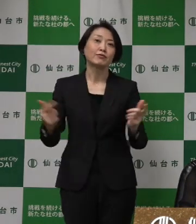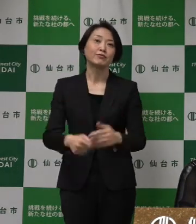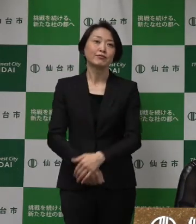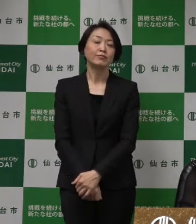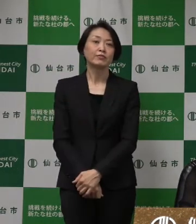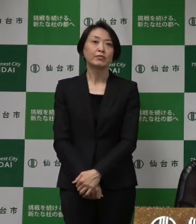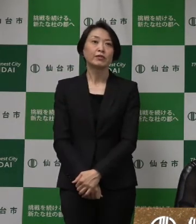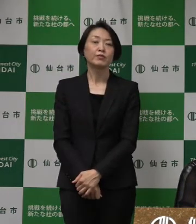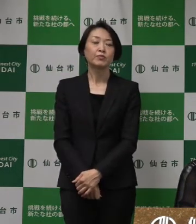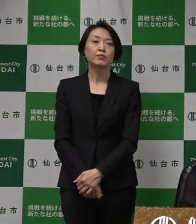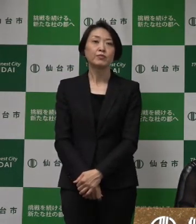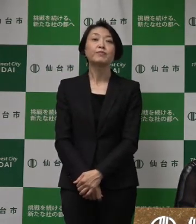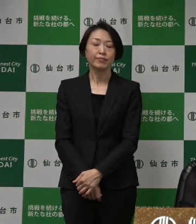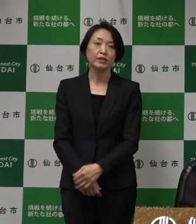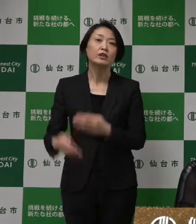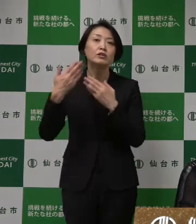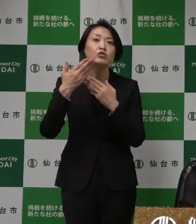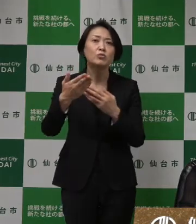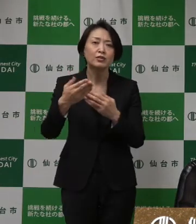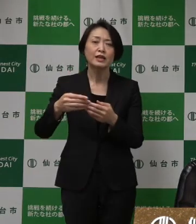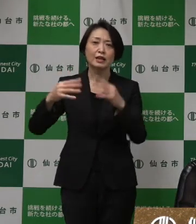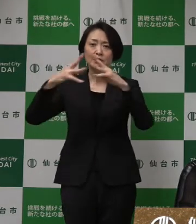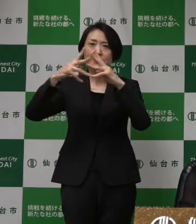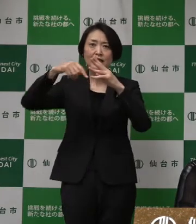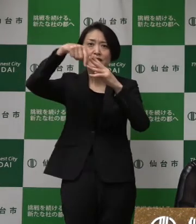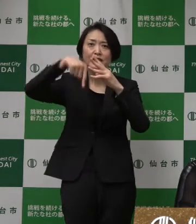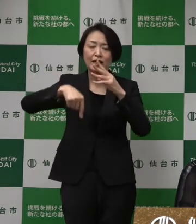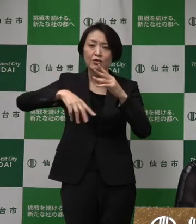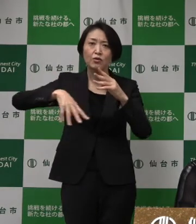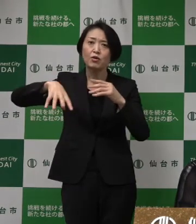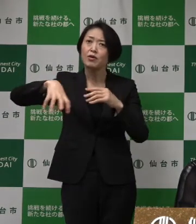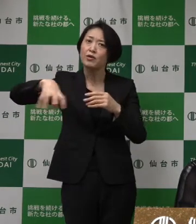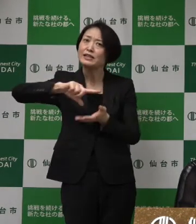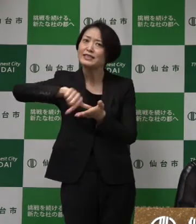んかその宮城のどのあたりのビールとか、千葉産品というの